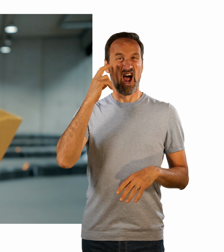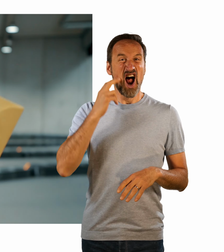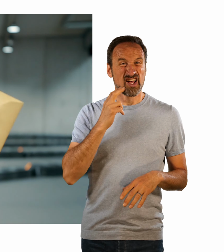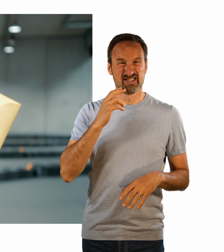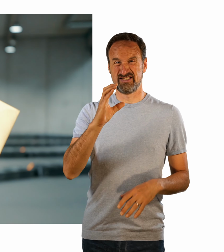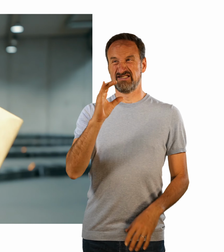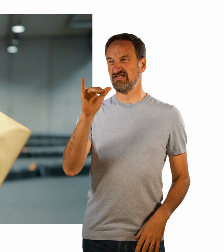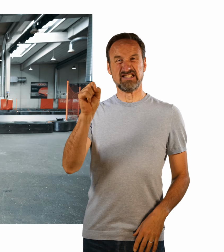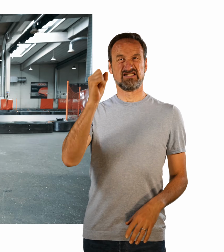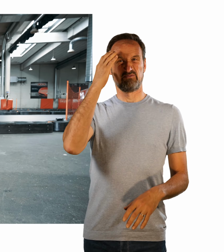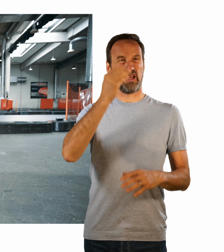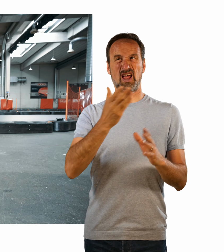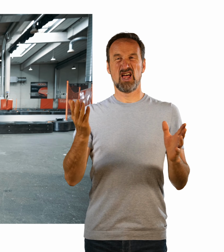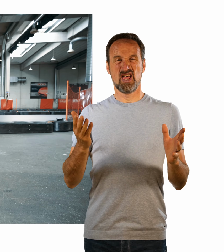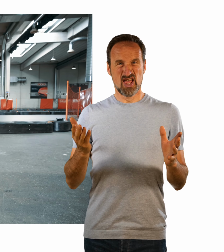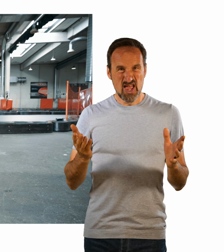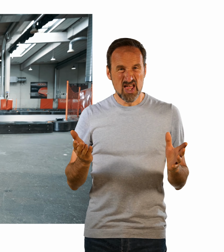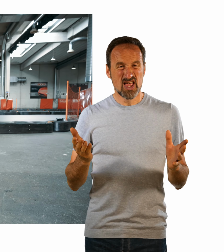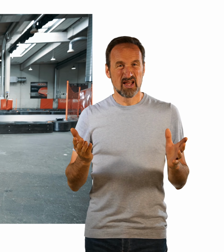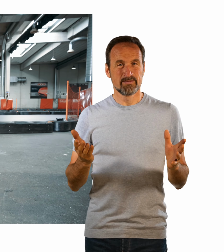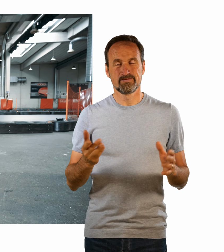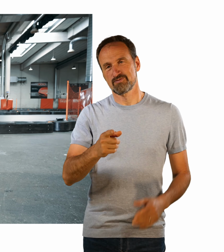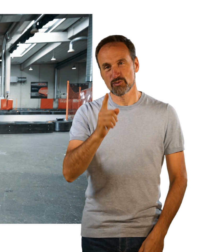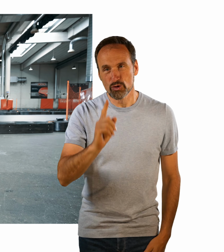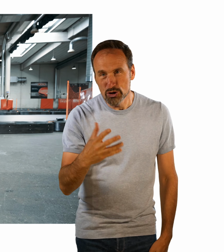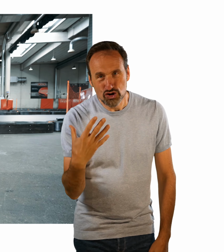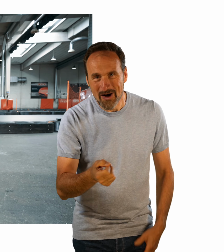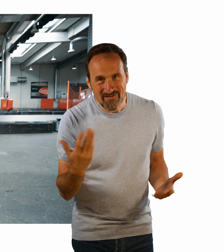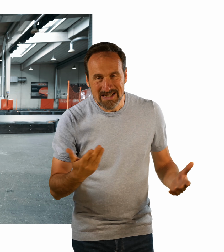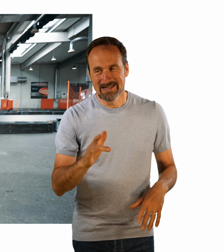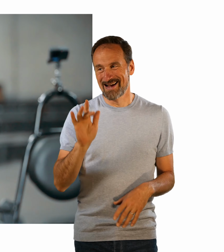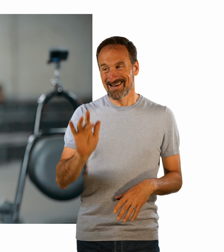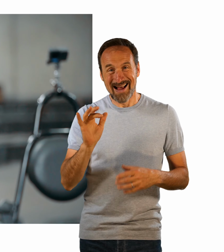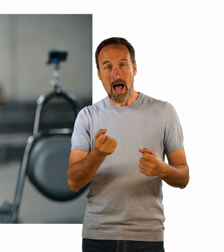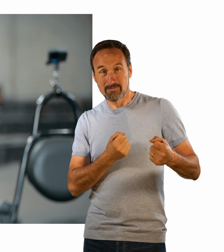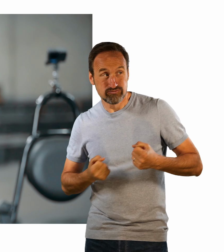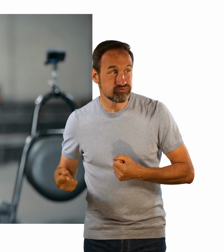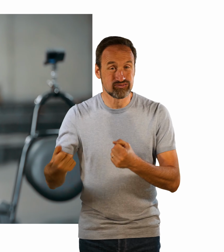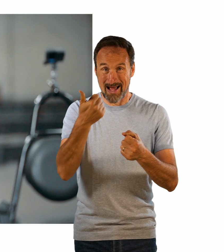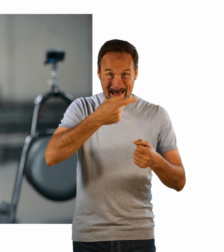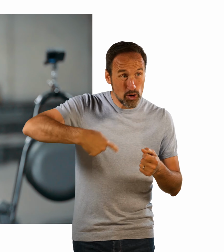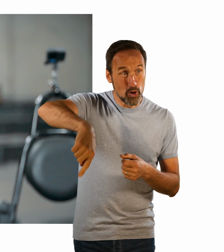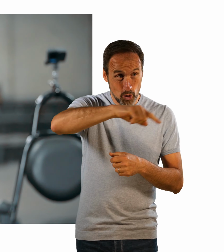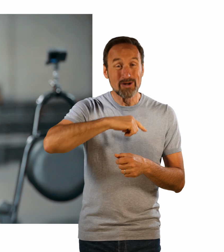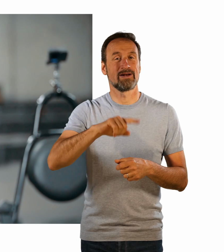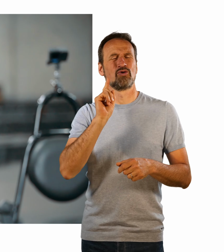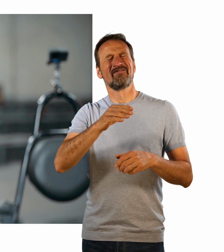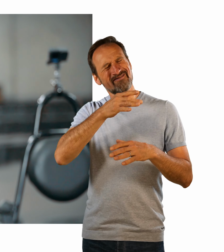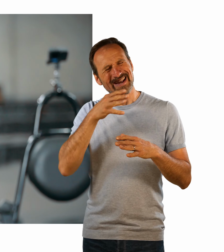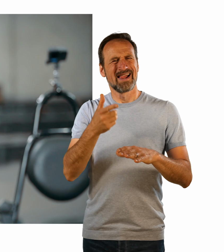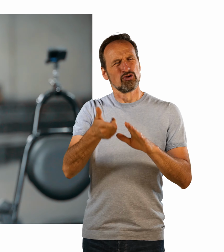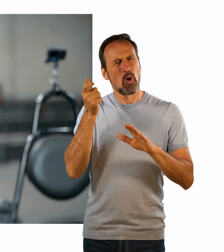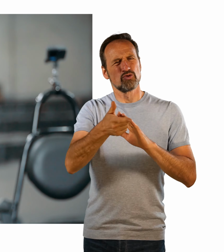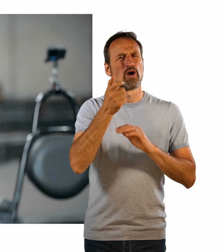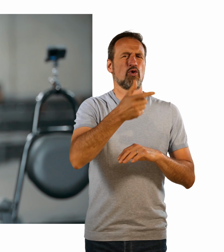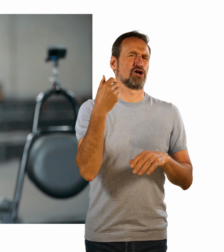Du musst mit dem Kart eine Runde absolvieren und dabei möglichst viele Tore erzielen. Auf der Strecke stehen fünf Fußball-Tore, die du